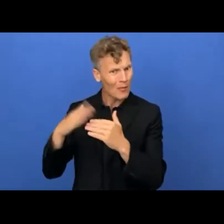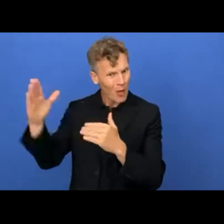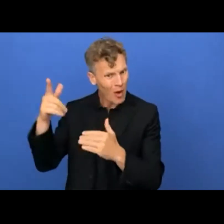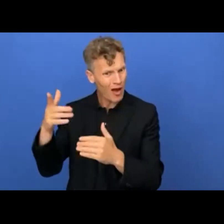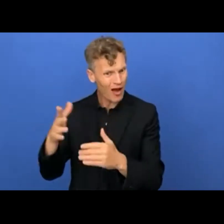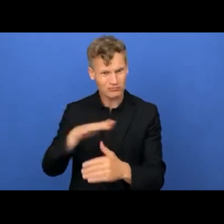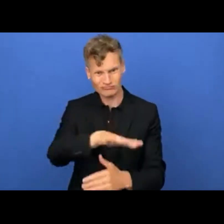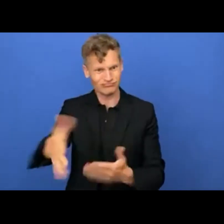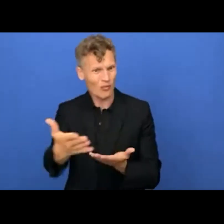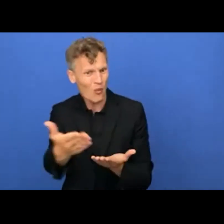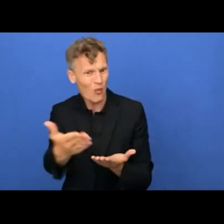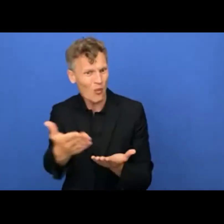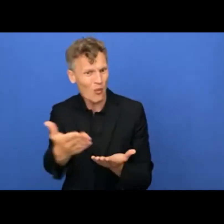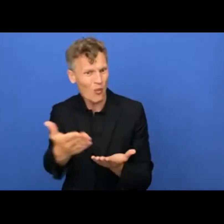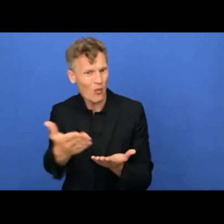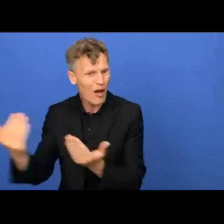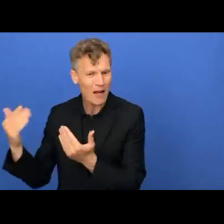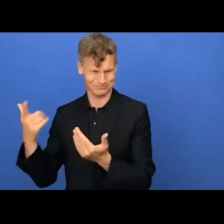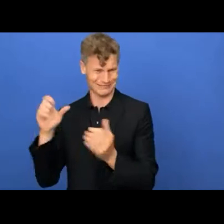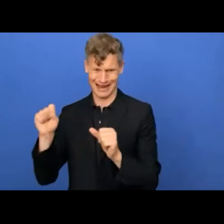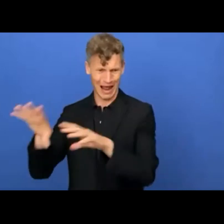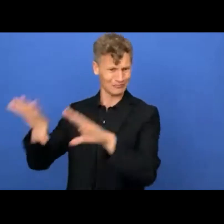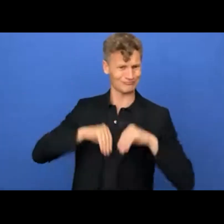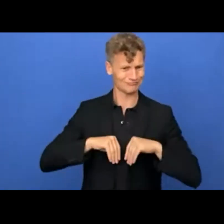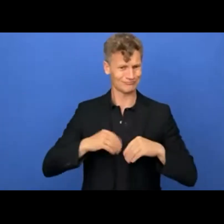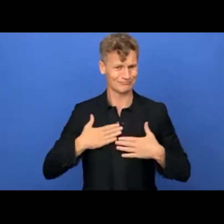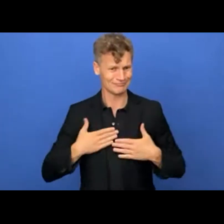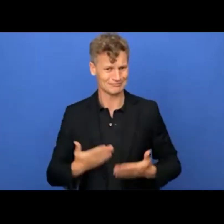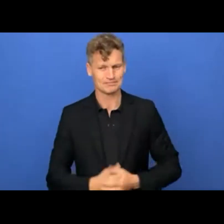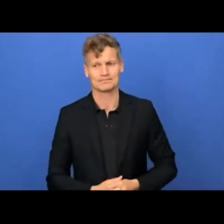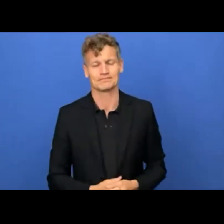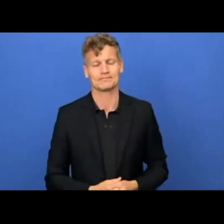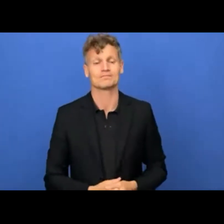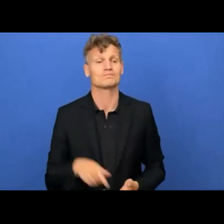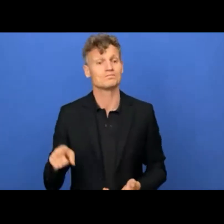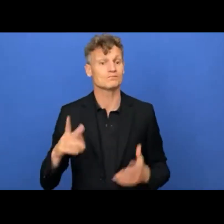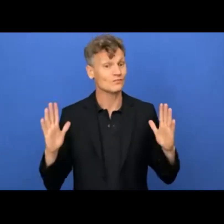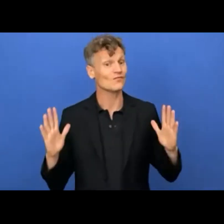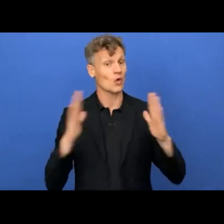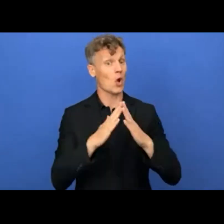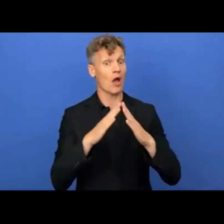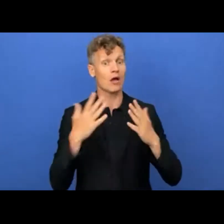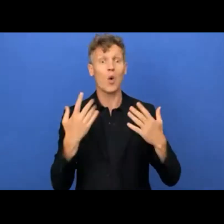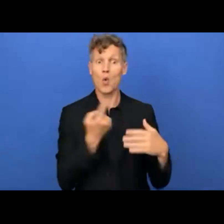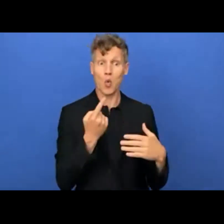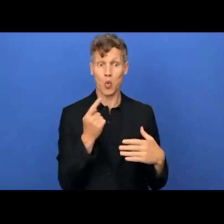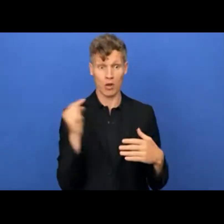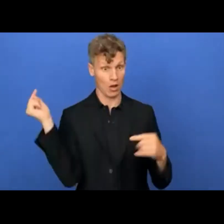améliore l'accès à l'éducation pour la petite enfance, alors on peut la mettre en œuvre dans son pays. Ces forums